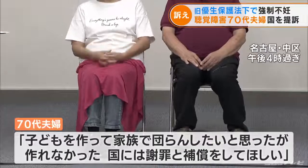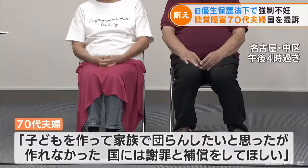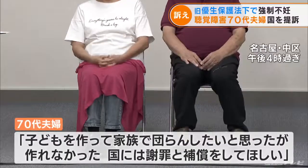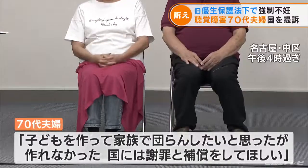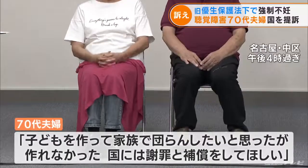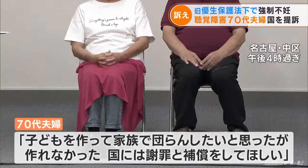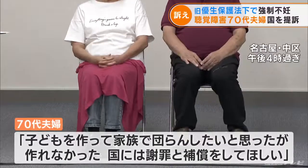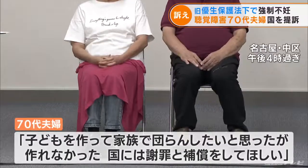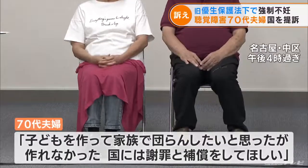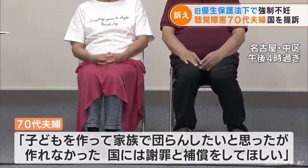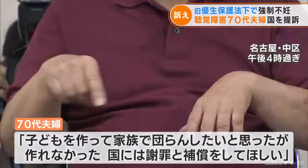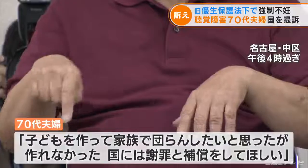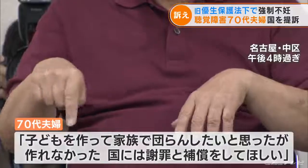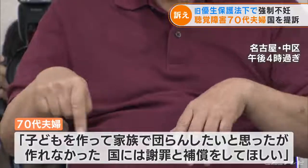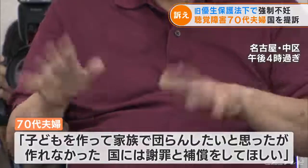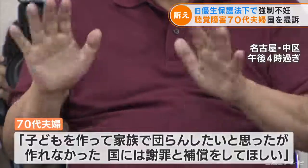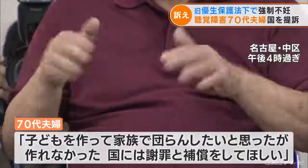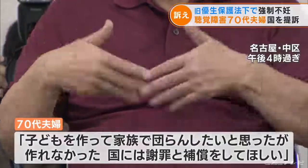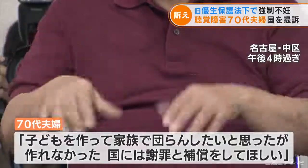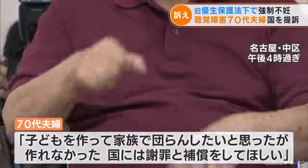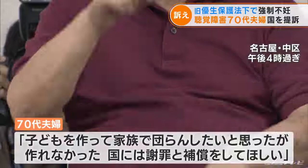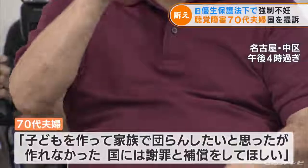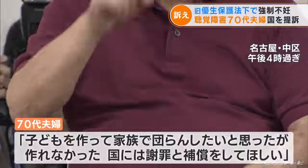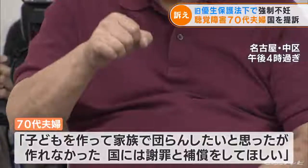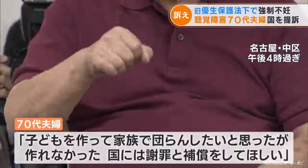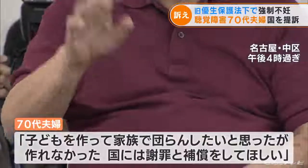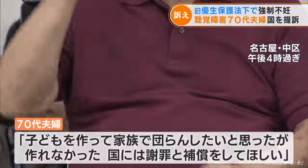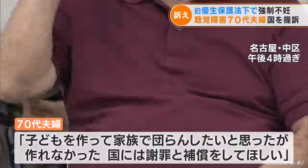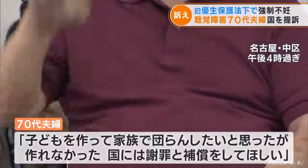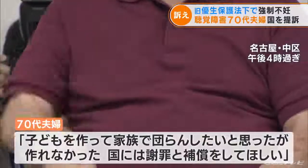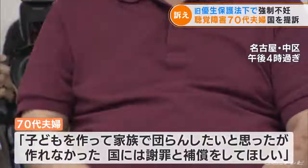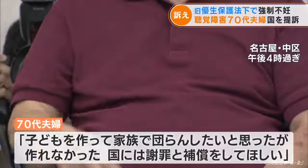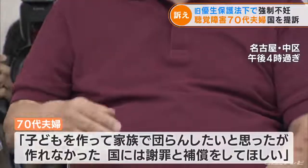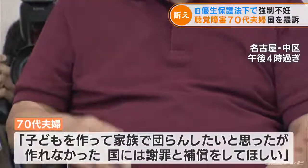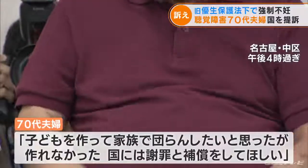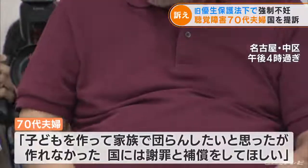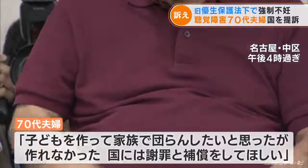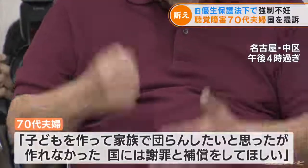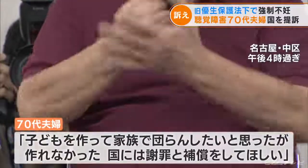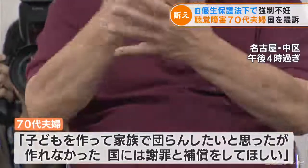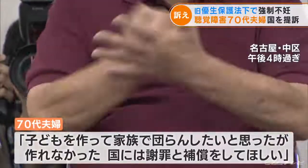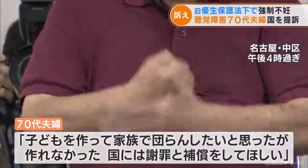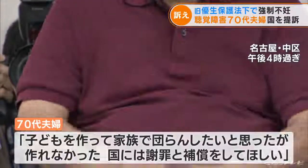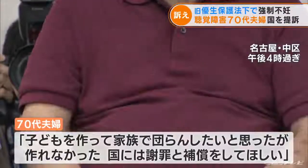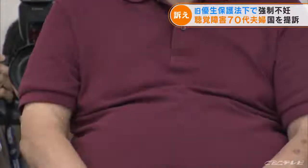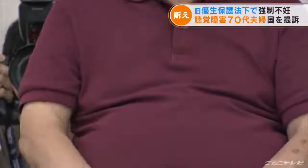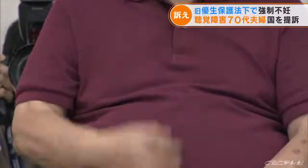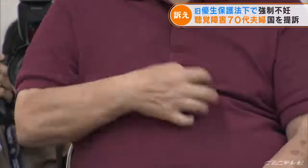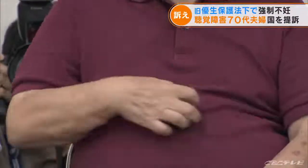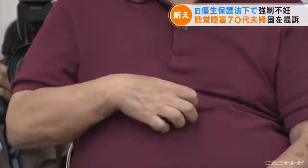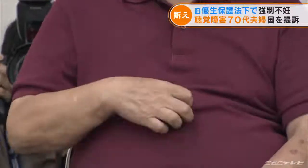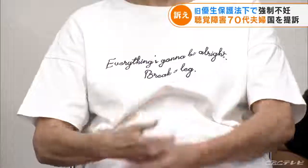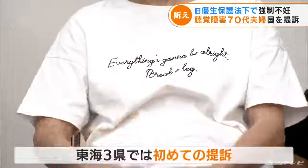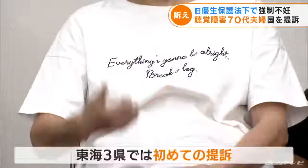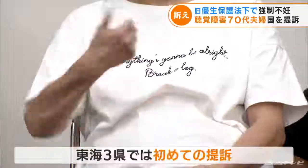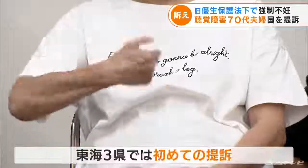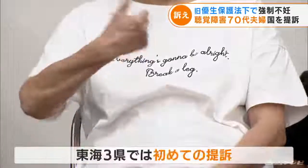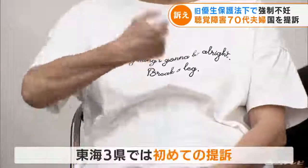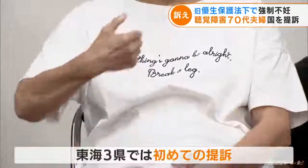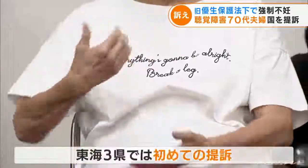たが作れなかった国には謝罪と補償をしてほしいとコメントしています旧郵政保護法をめぐっては8